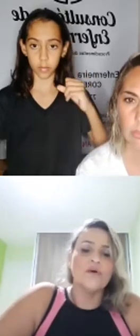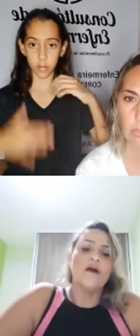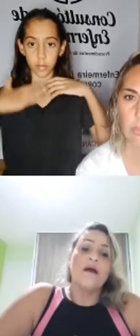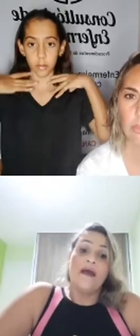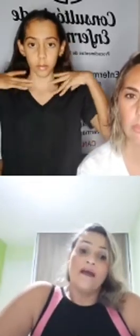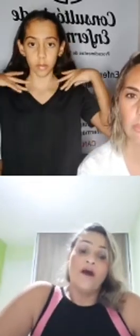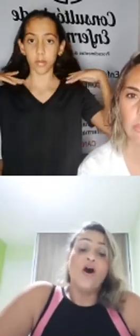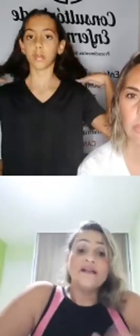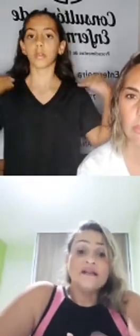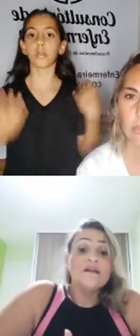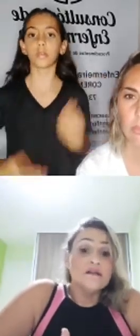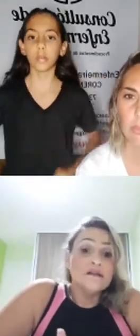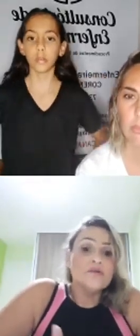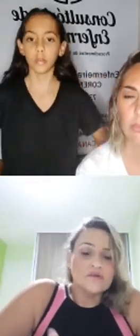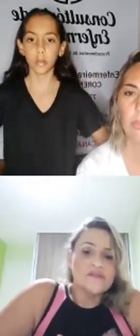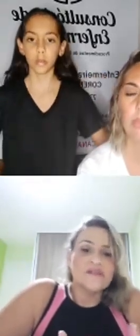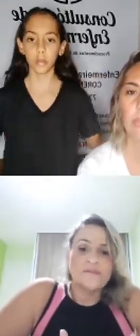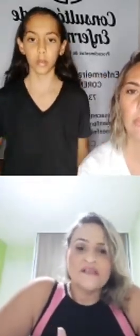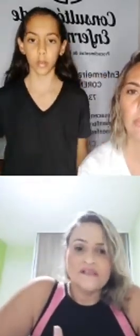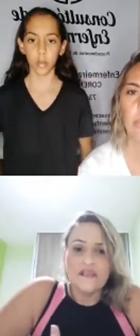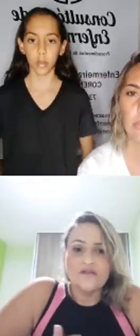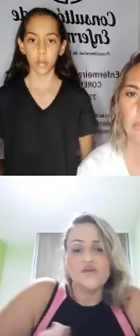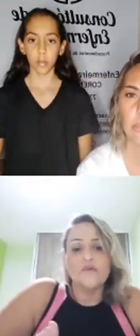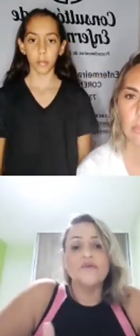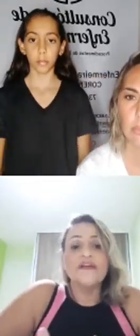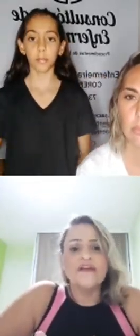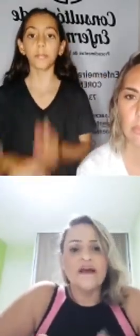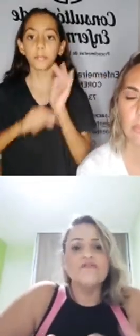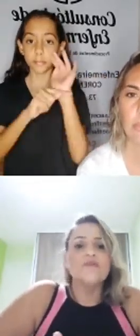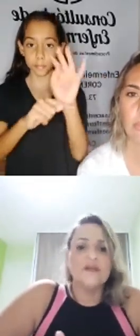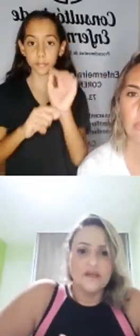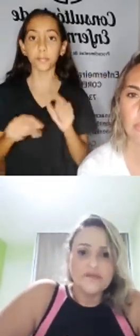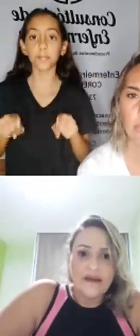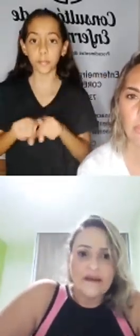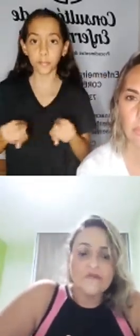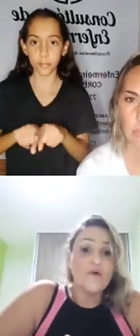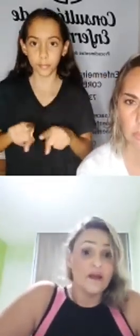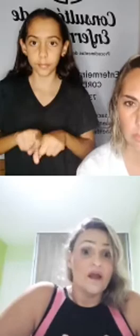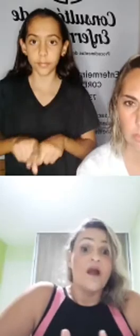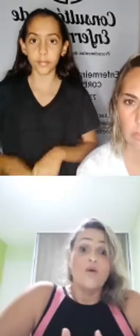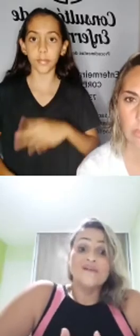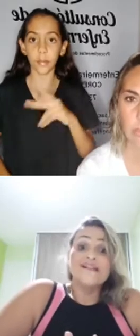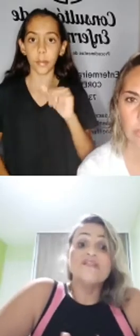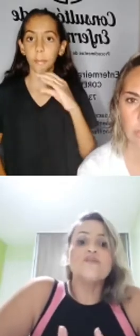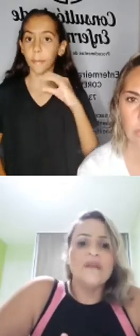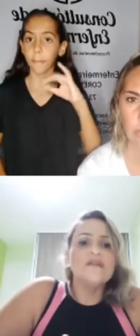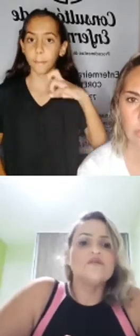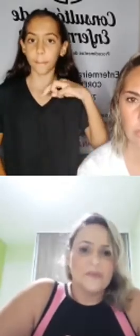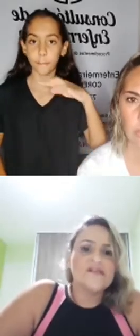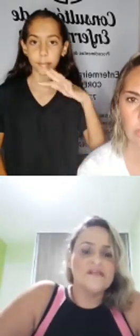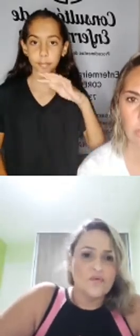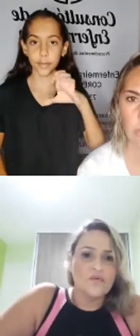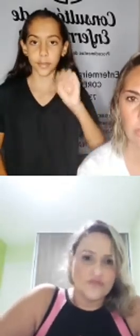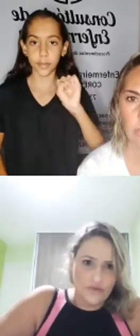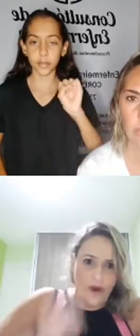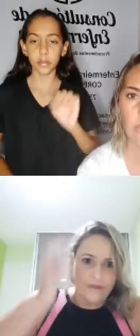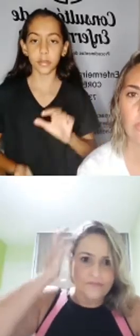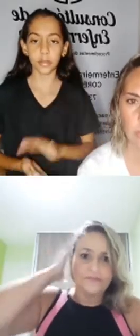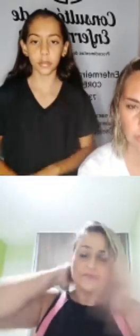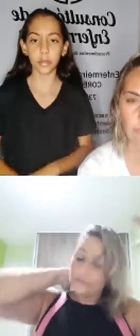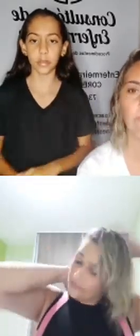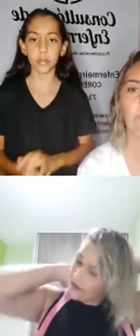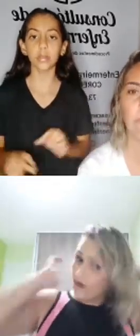atendimento, orientando, inclusive, as pacientes sobre o que deve e o que não deve, porque os atendimentos precisam